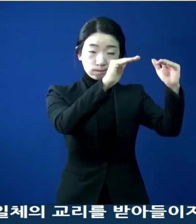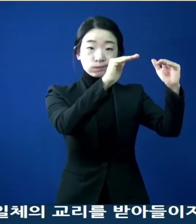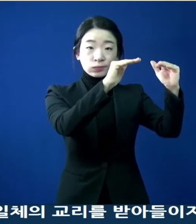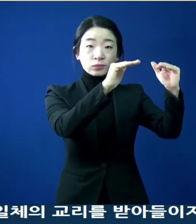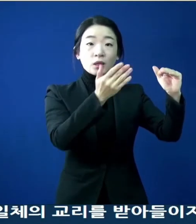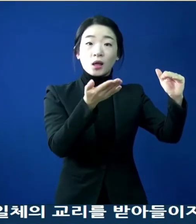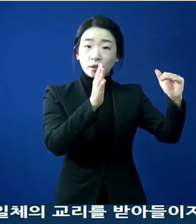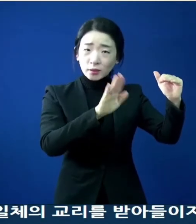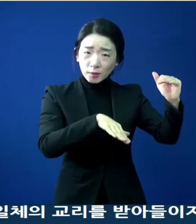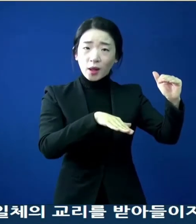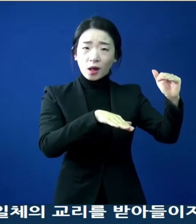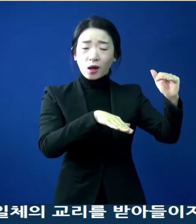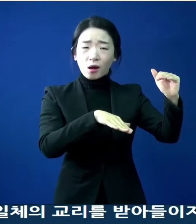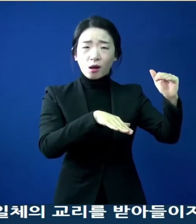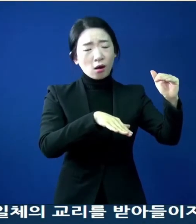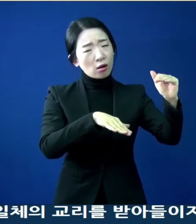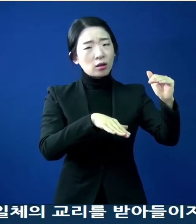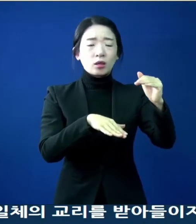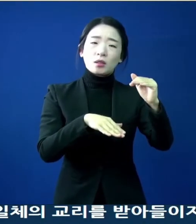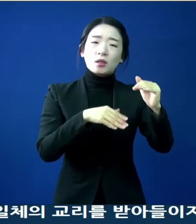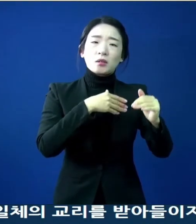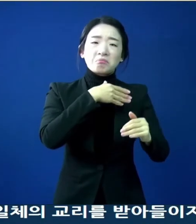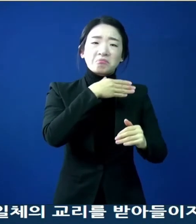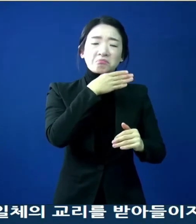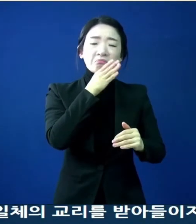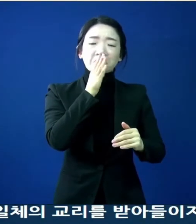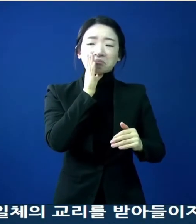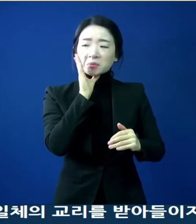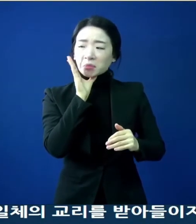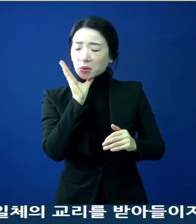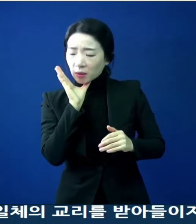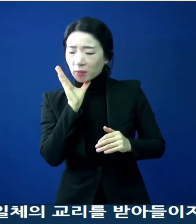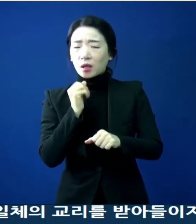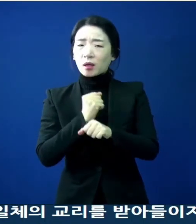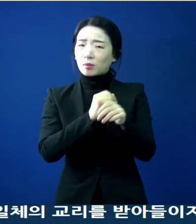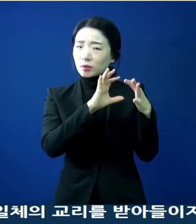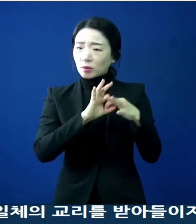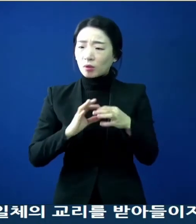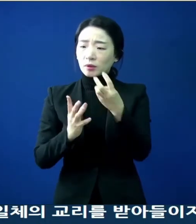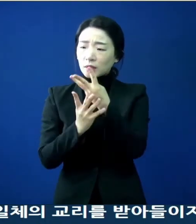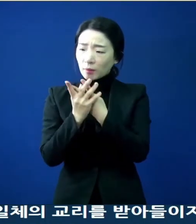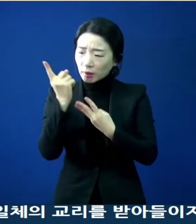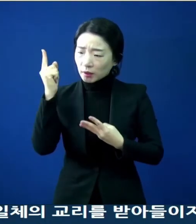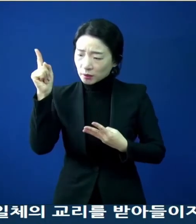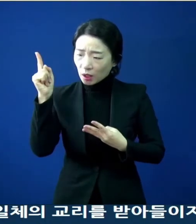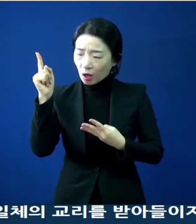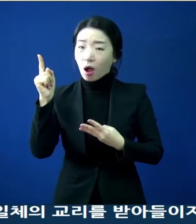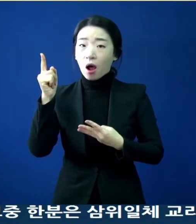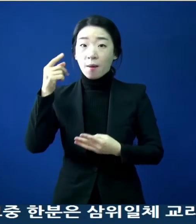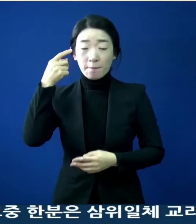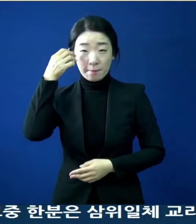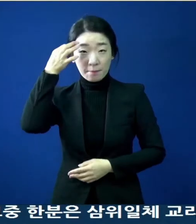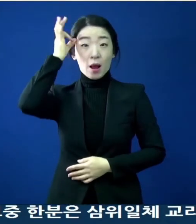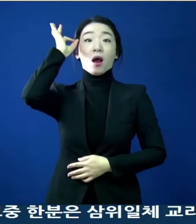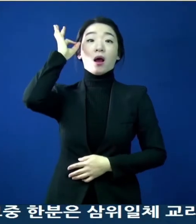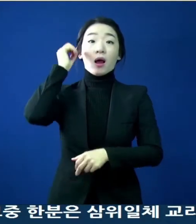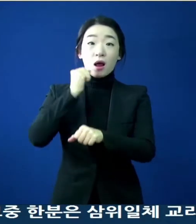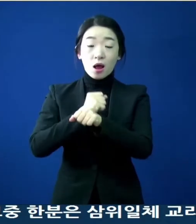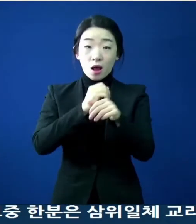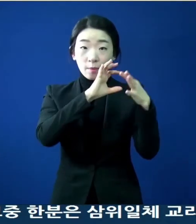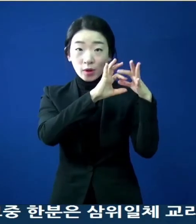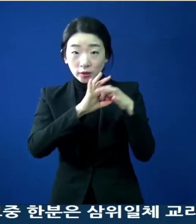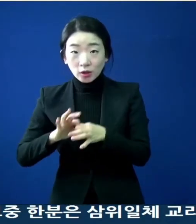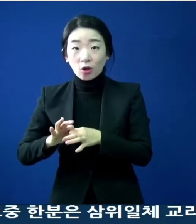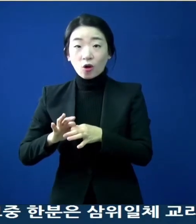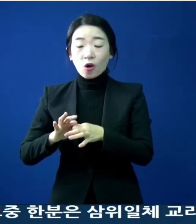순수하게 잘 크신 분인데 나이가 들어서 삼위일체의 교리를 깨닫게 되면서 삶을 정돈하시고